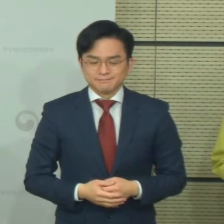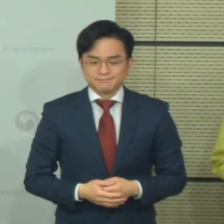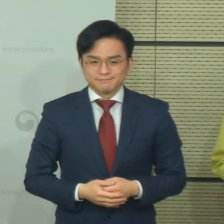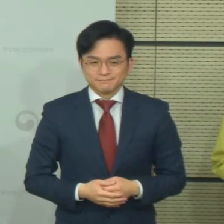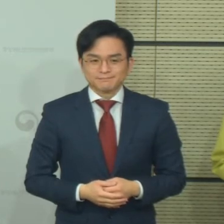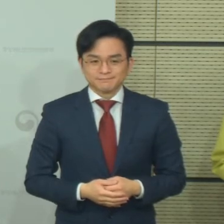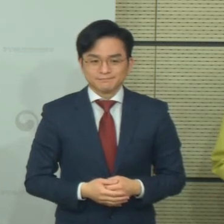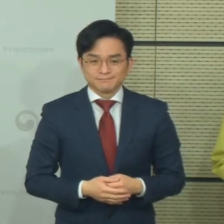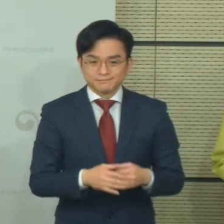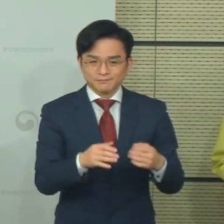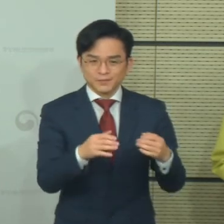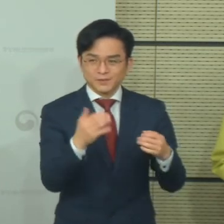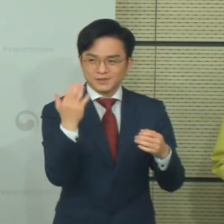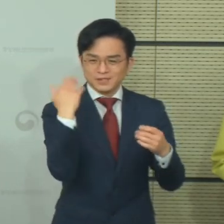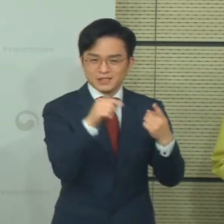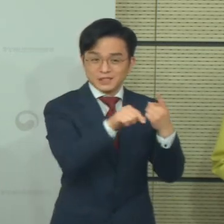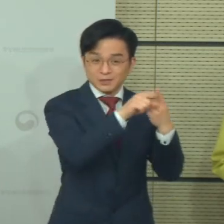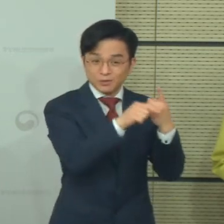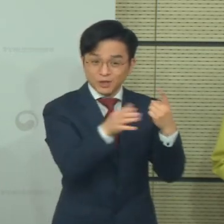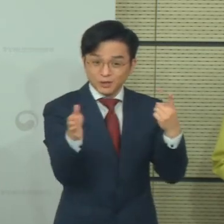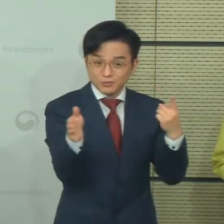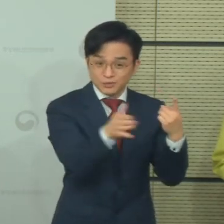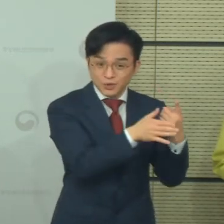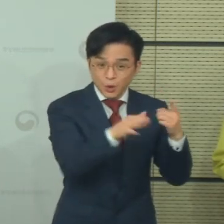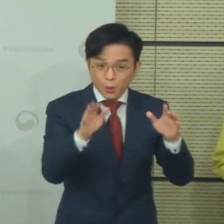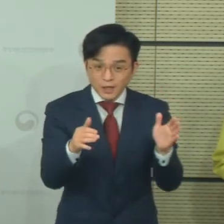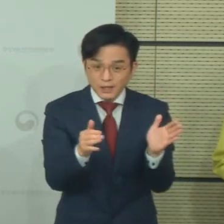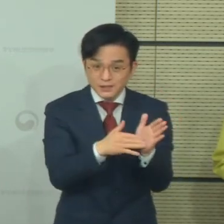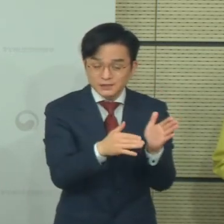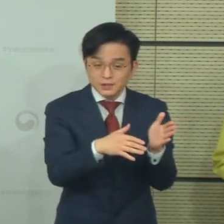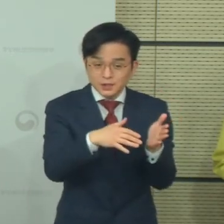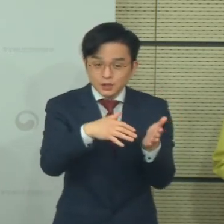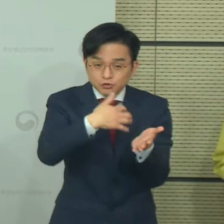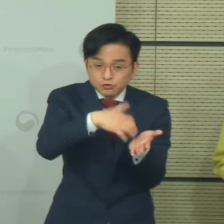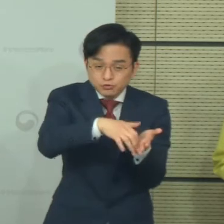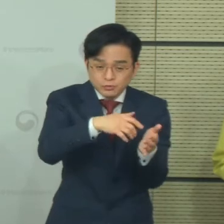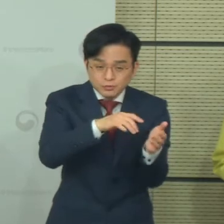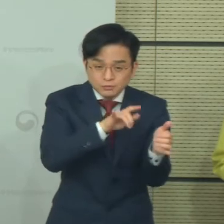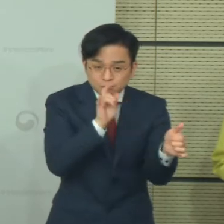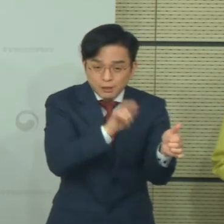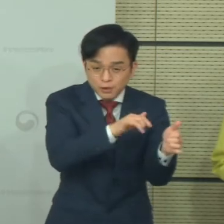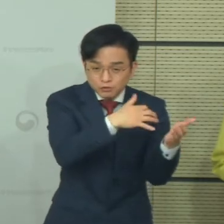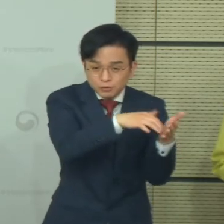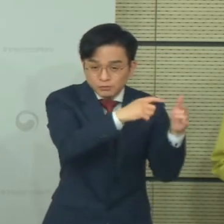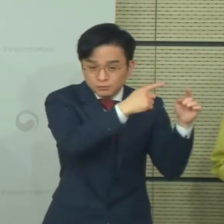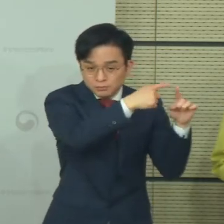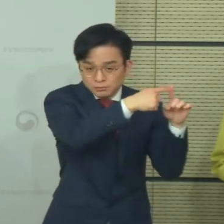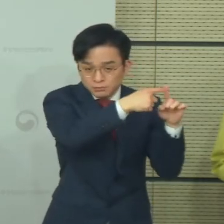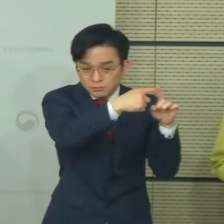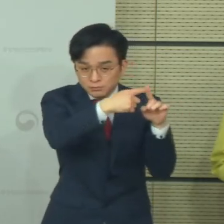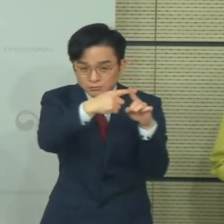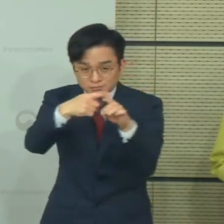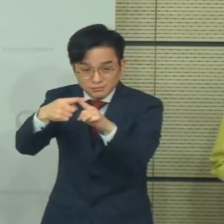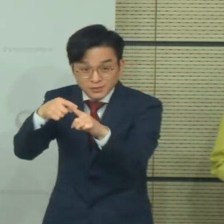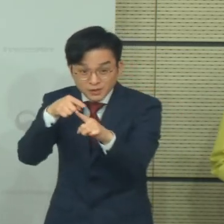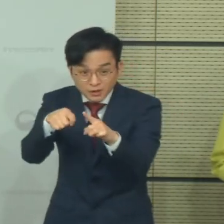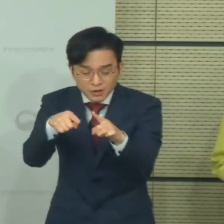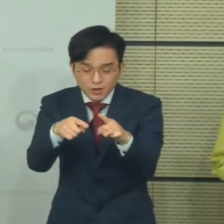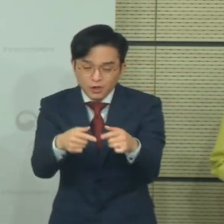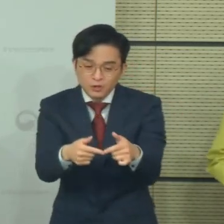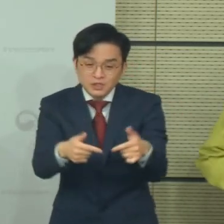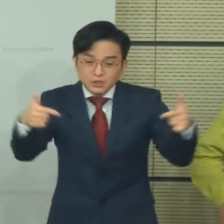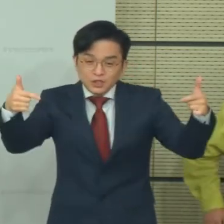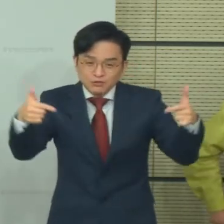환자 수보다는 확진 환자 수의 추이와 그리고 그 확진 환자에서 발생되고 있는 집단 규모들입니다. 예를